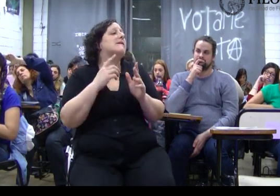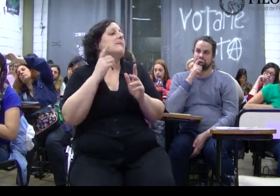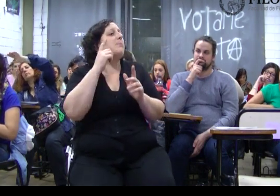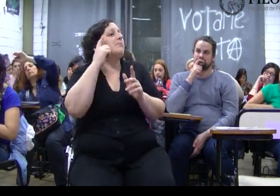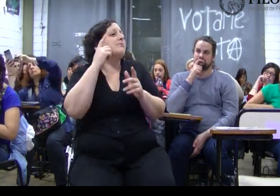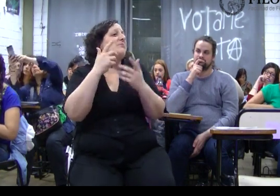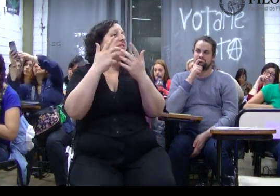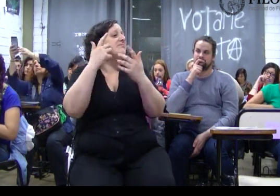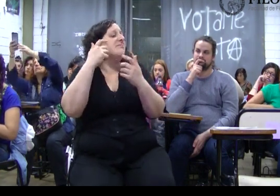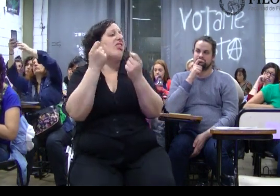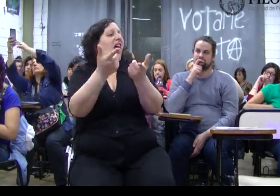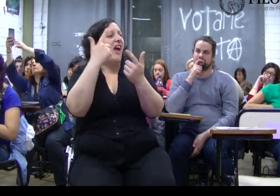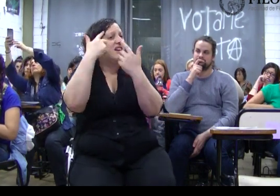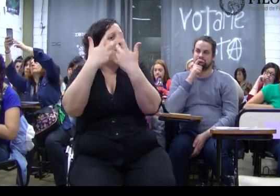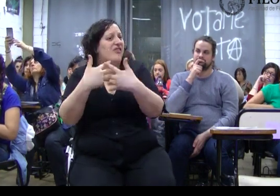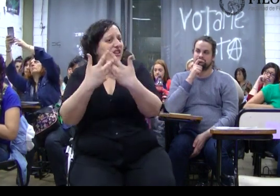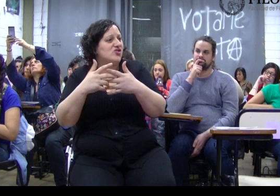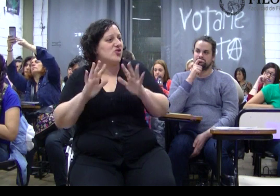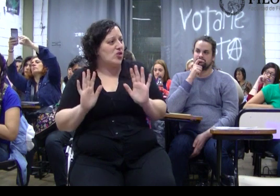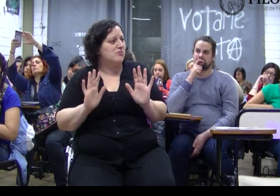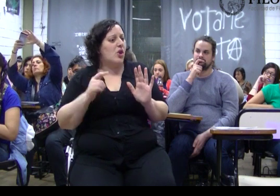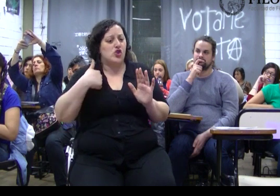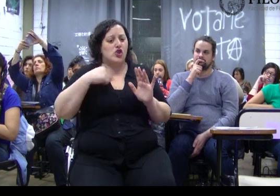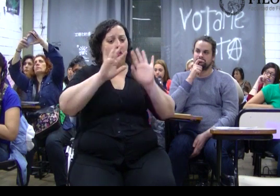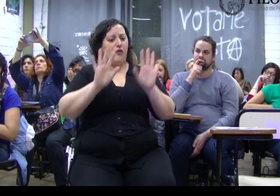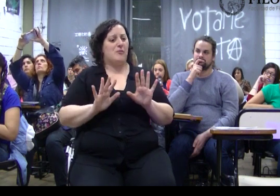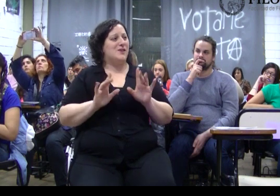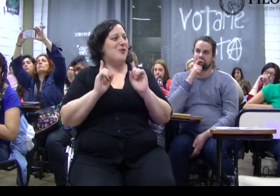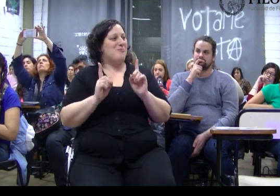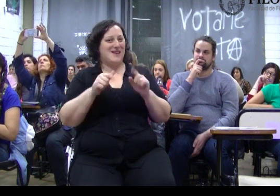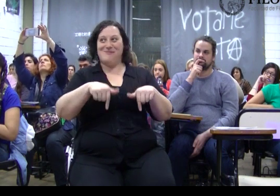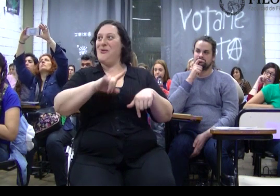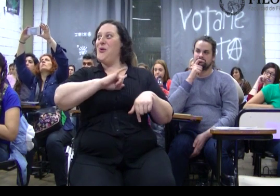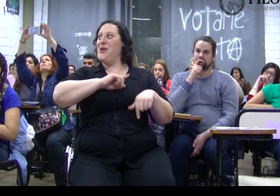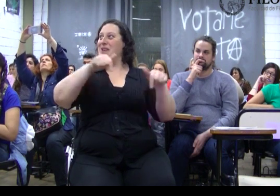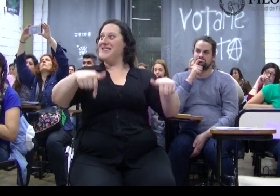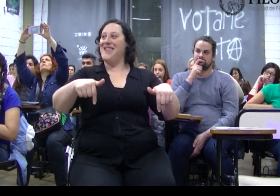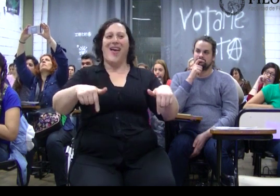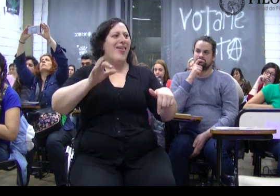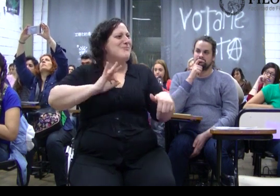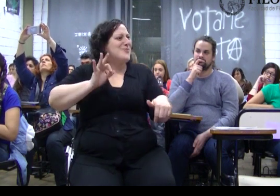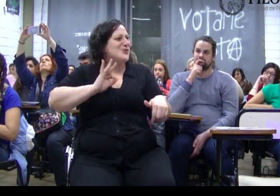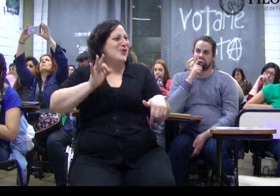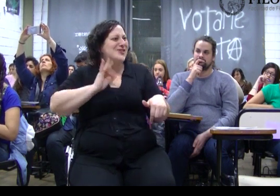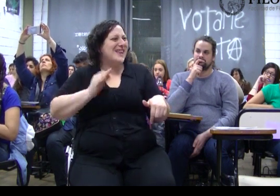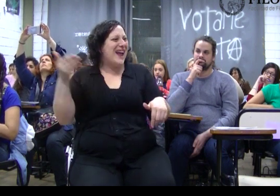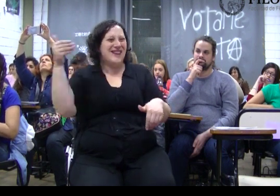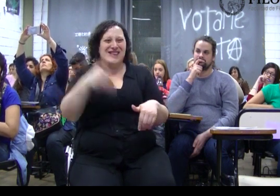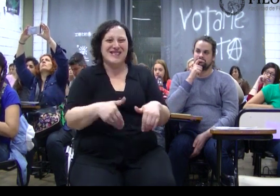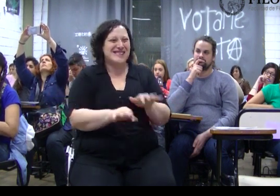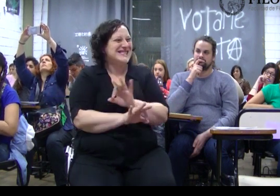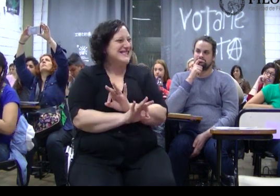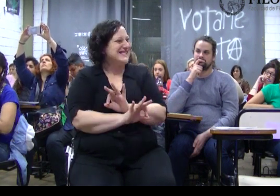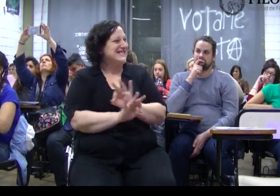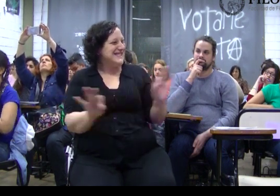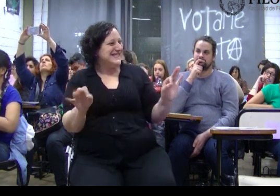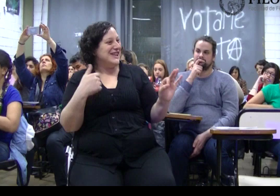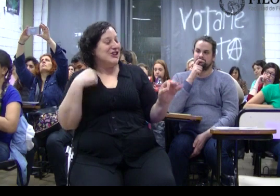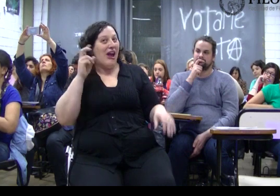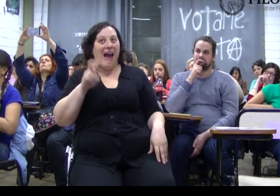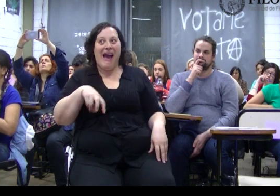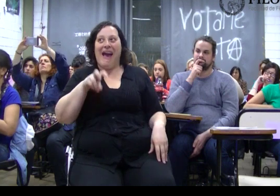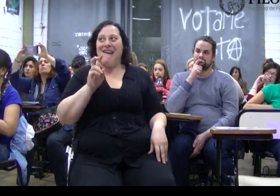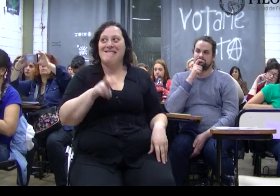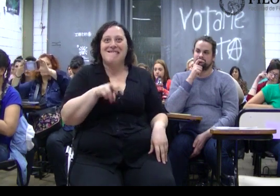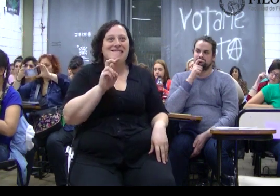de estos universos. Yo me formé en esta facultad hace muchos años que no venía, así que también es un poco fuerte para mí recorrer sus aulas de